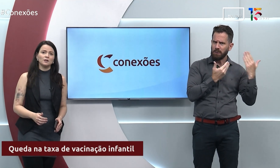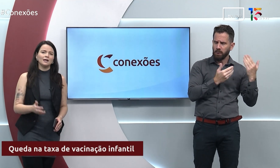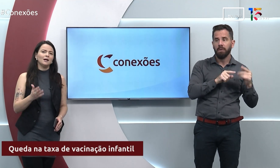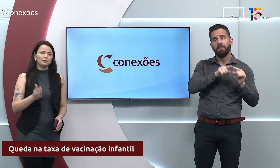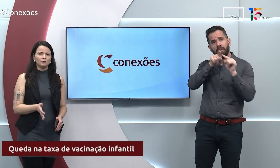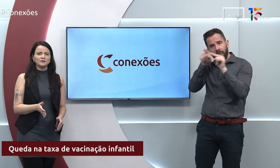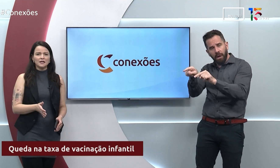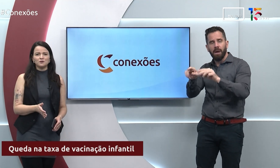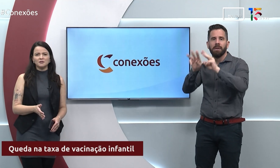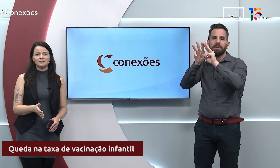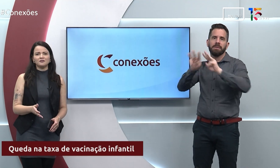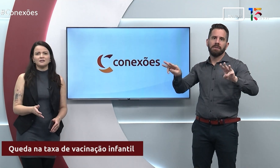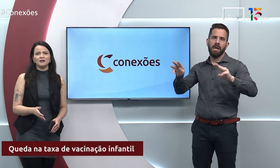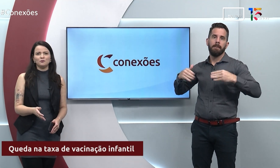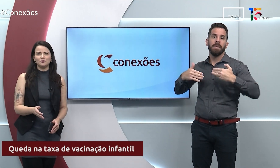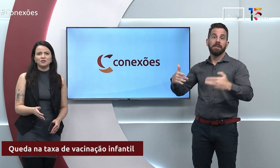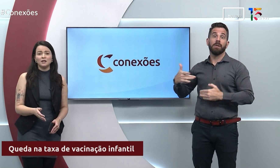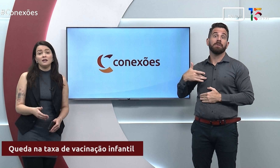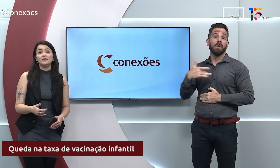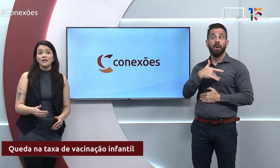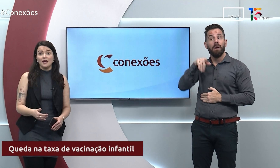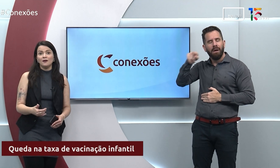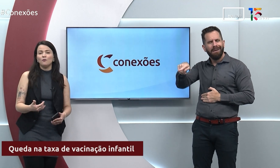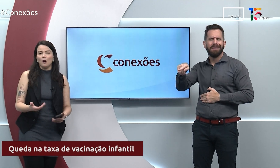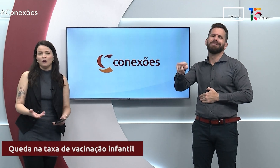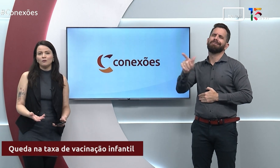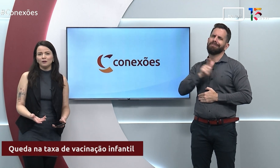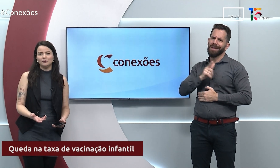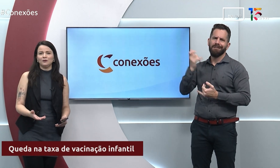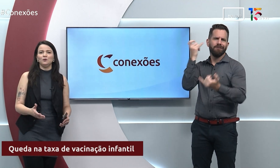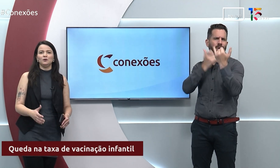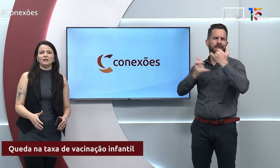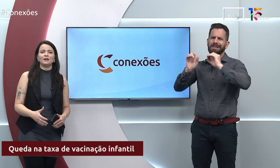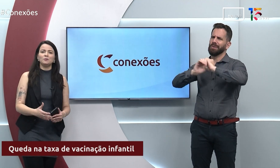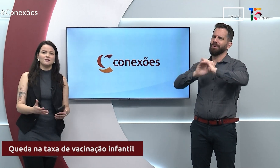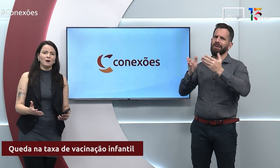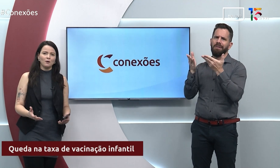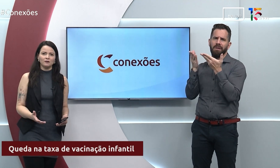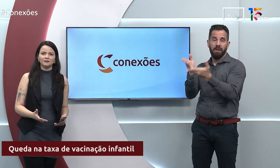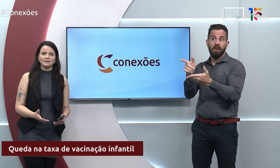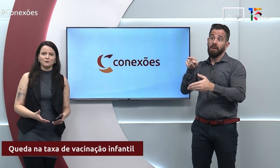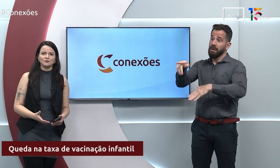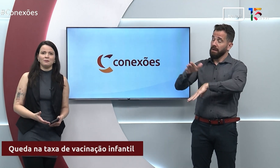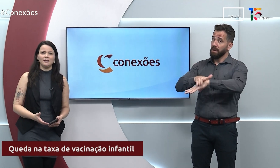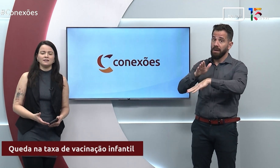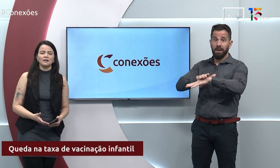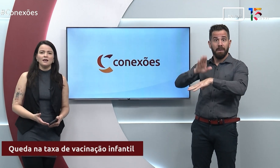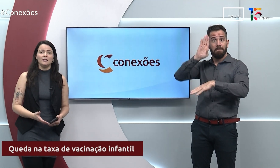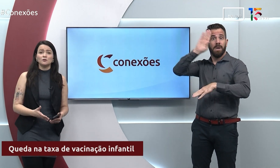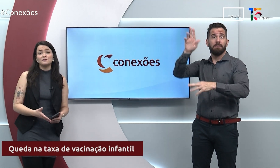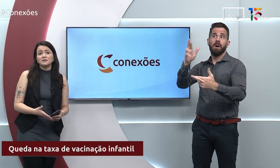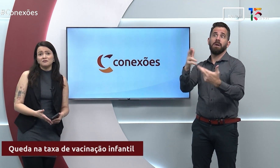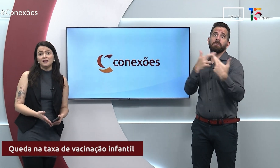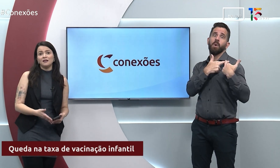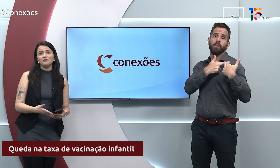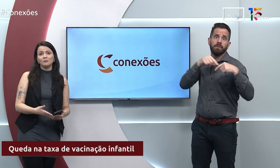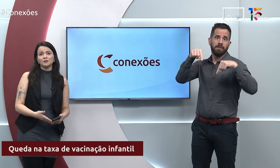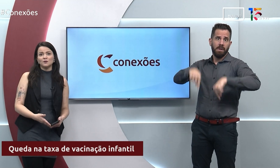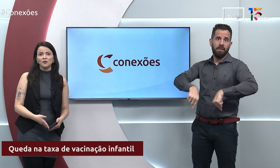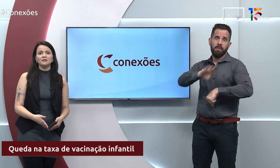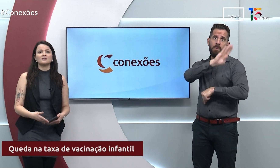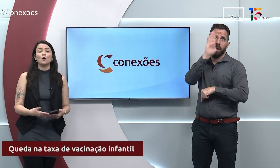é segura? Procura o site do Ministério da Saúde, que é o órgão regulador, né? Que é o principal órgão da saúde no país, e onde você vai